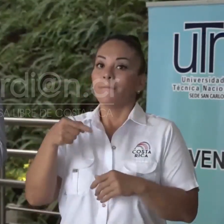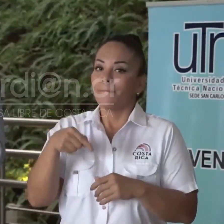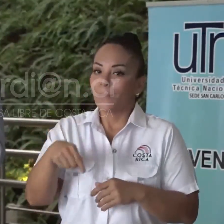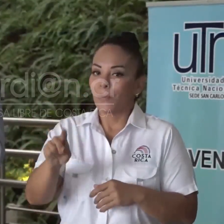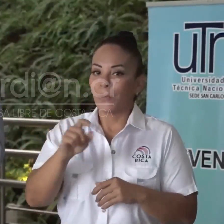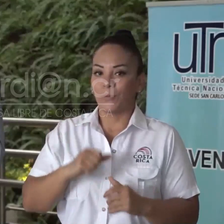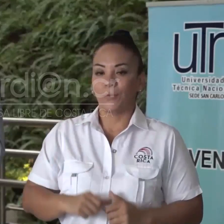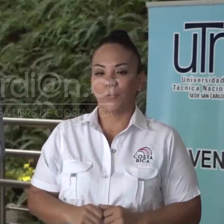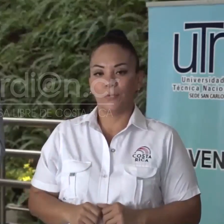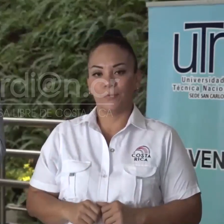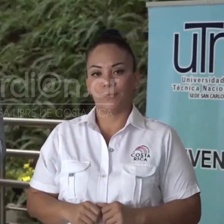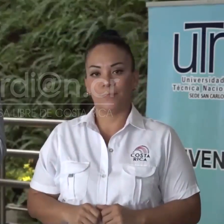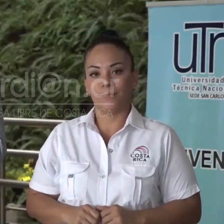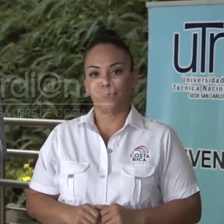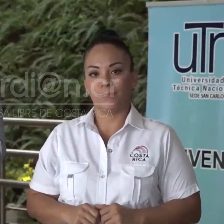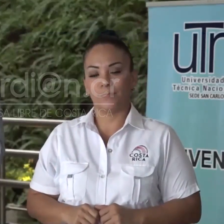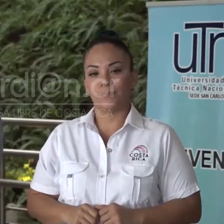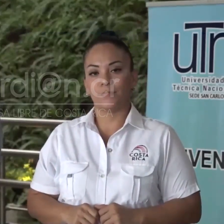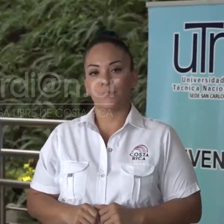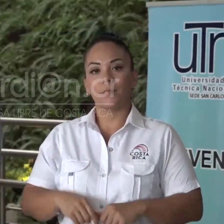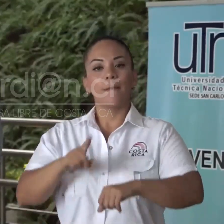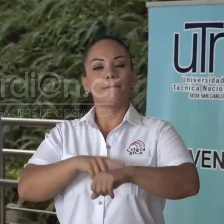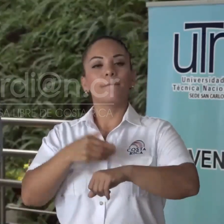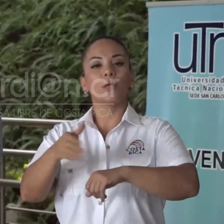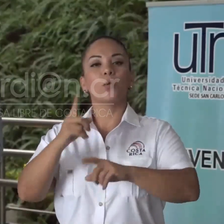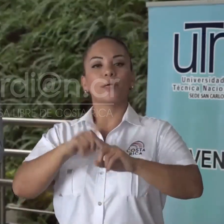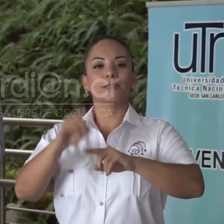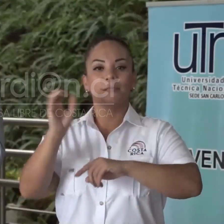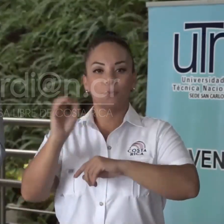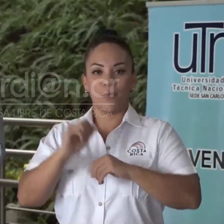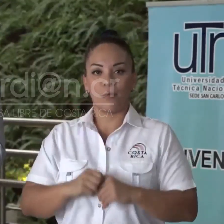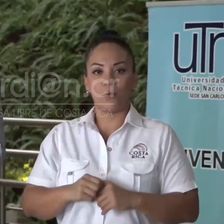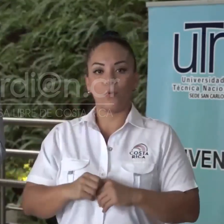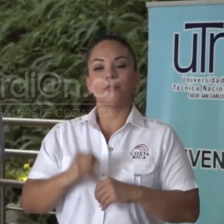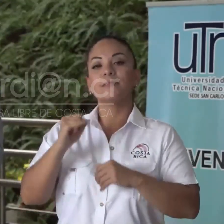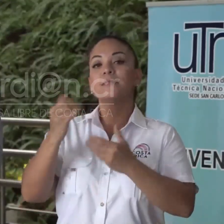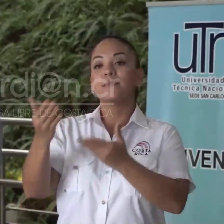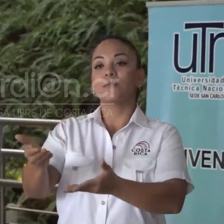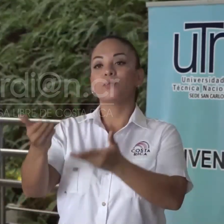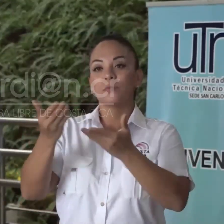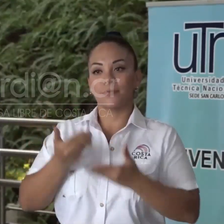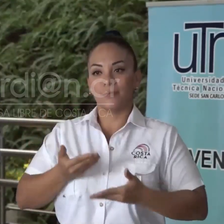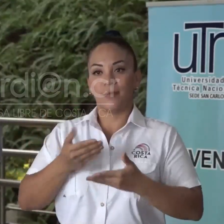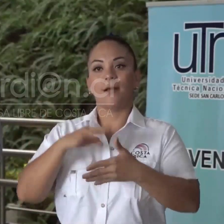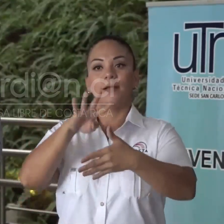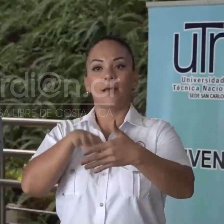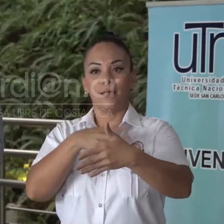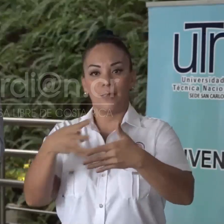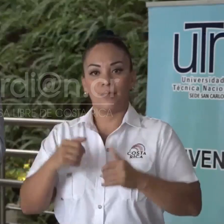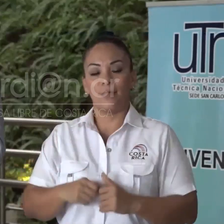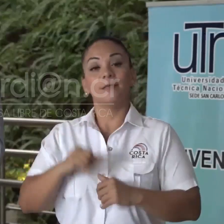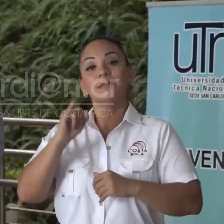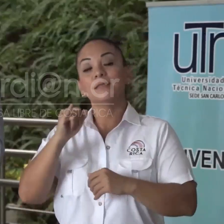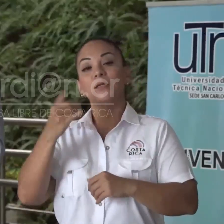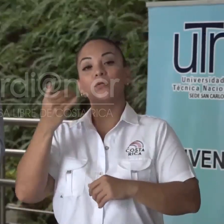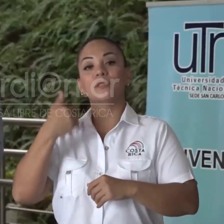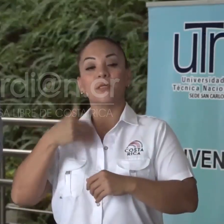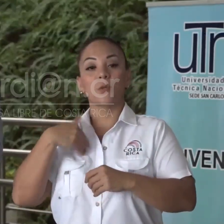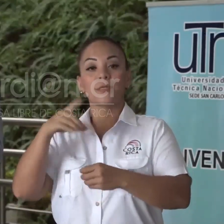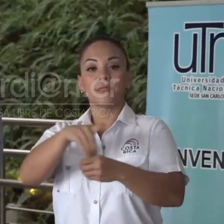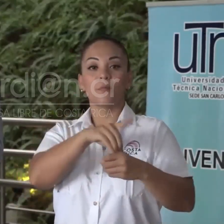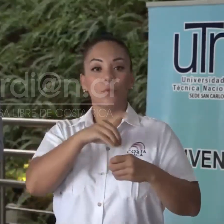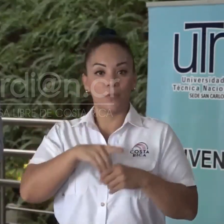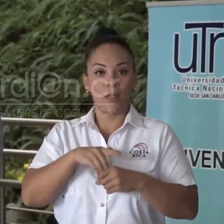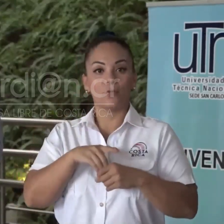pronto, incluso en el periodo extraordinario, si nos da la agenda, si los señores diputados despejan